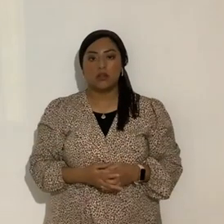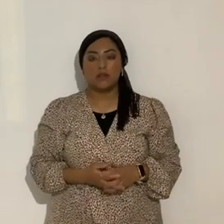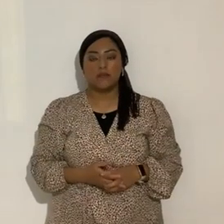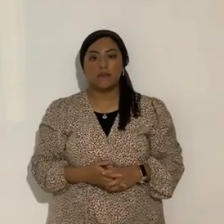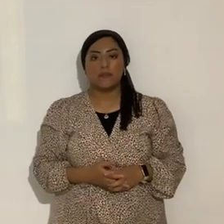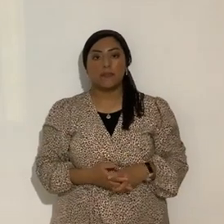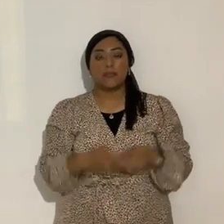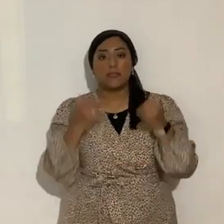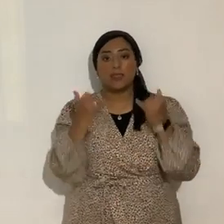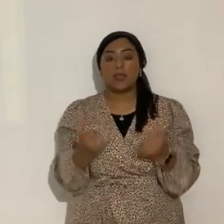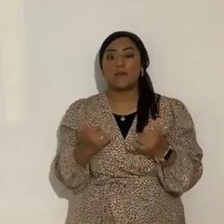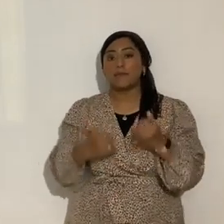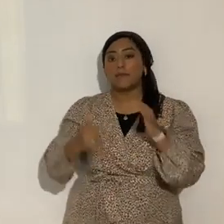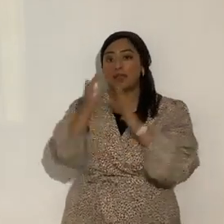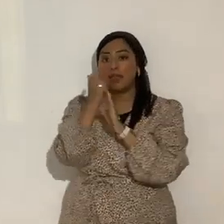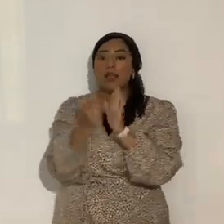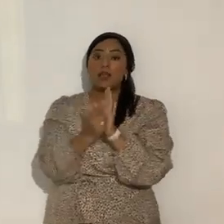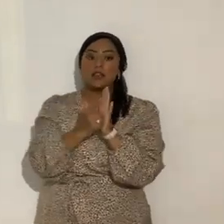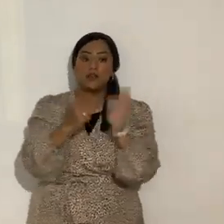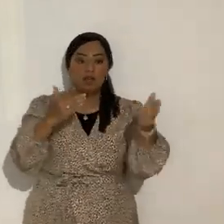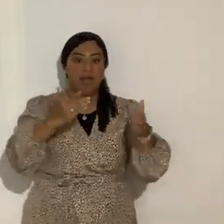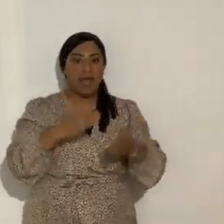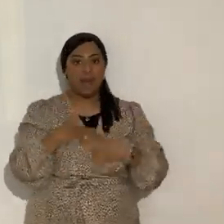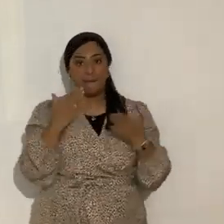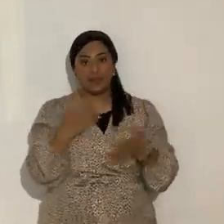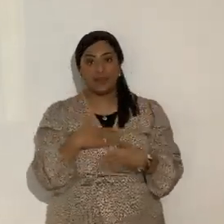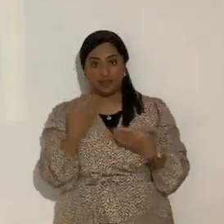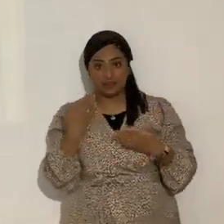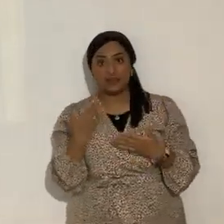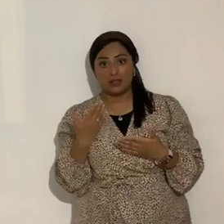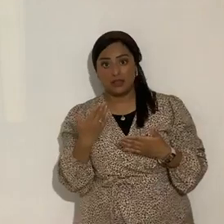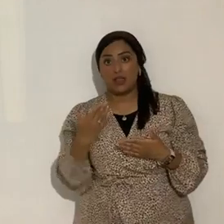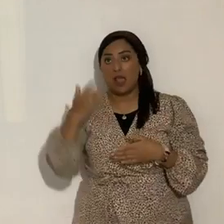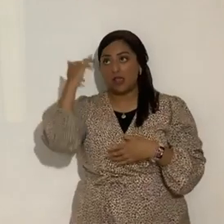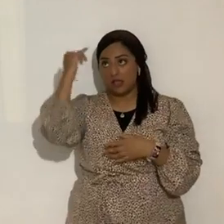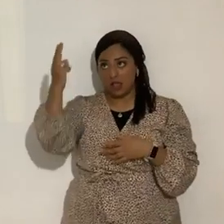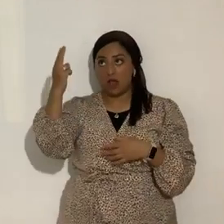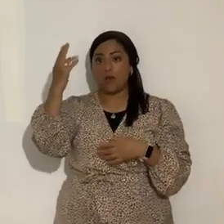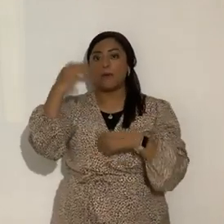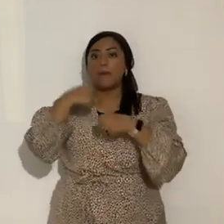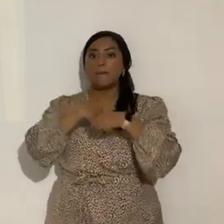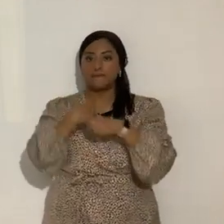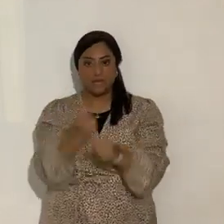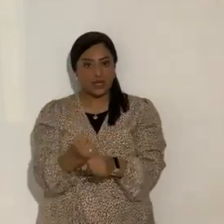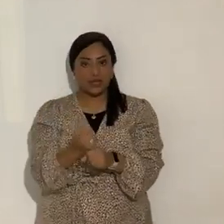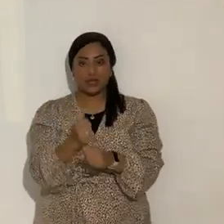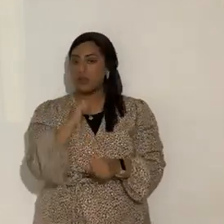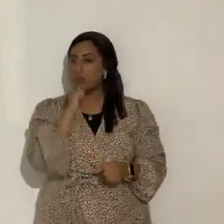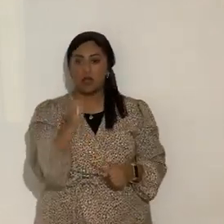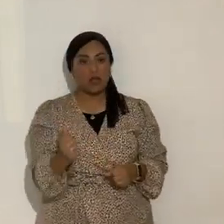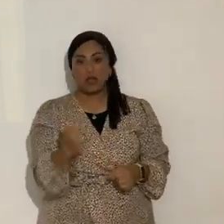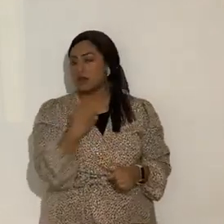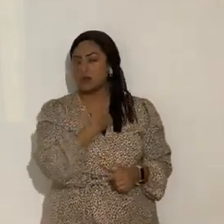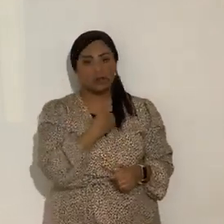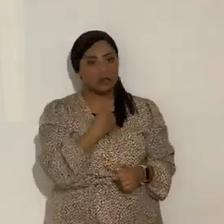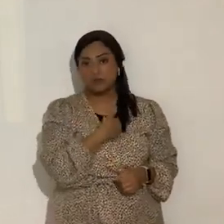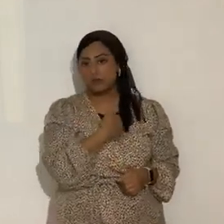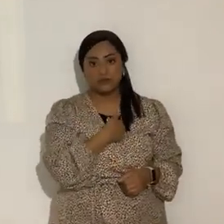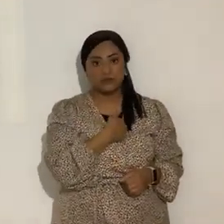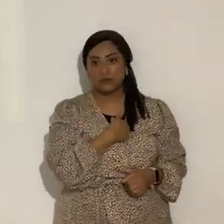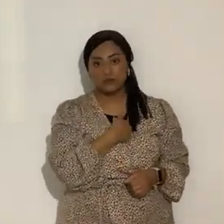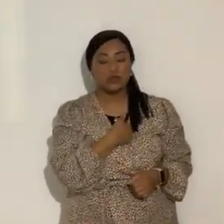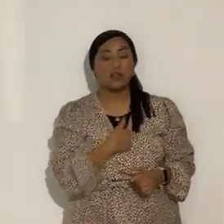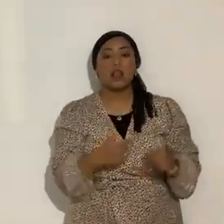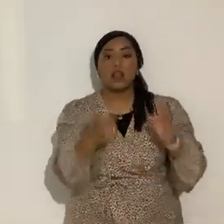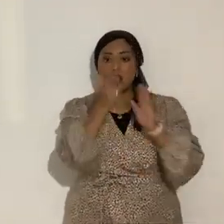Ahora, las leyes de la felicidad las creó Yahshua, no nosotros. Entonces,